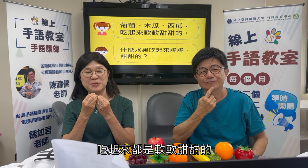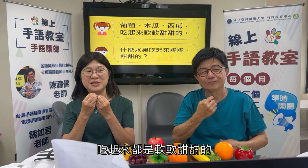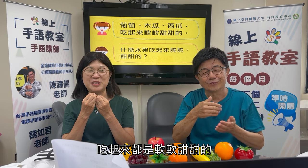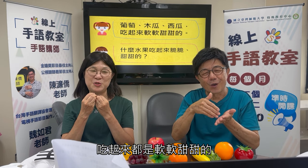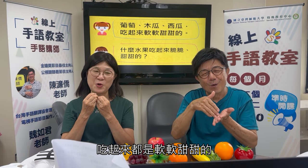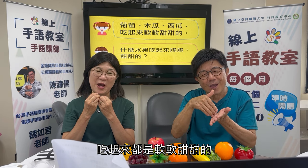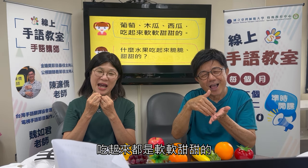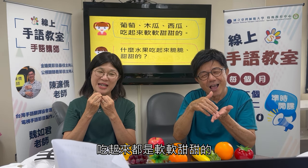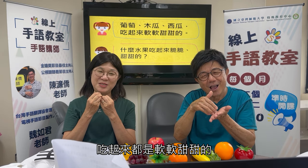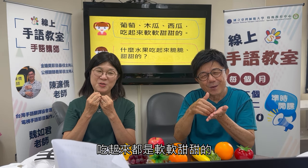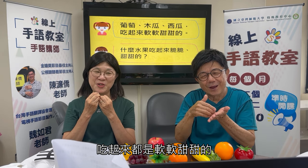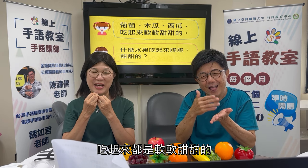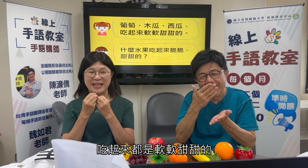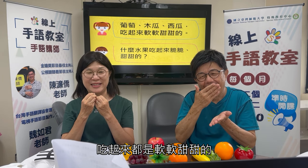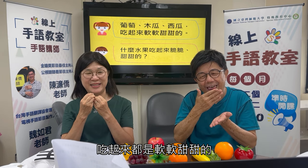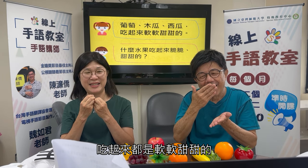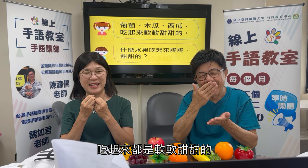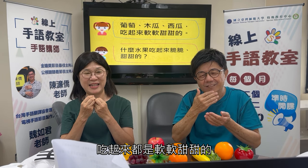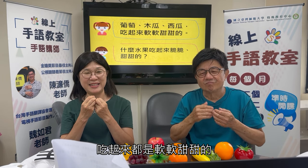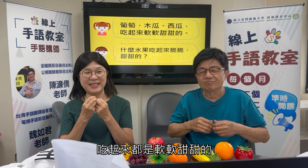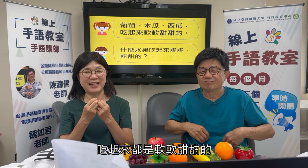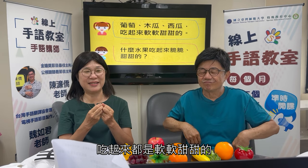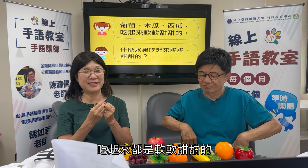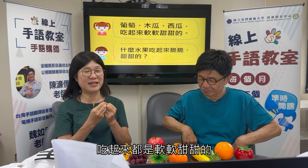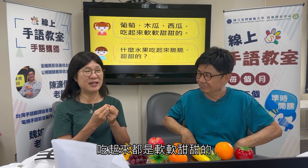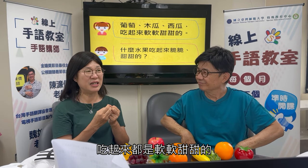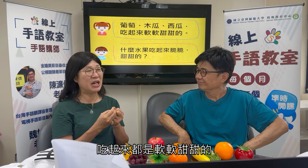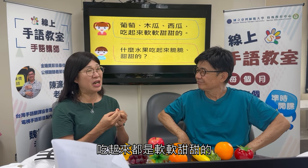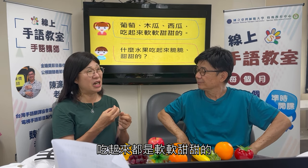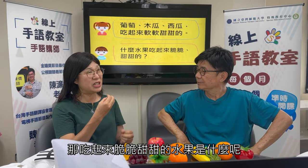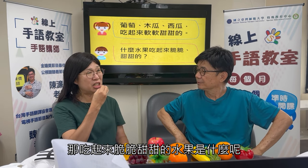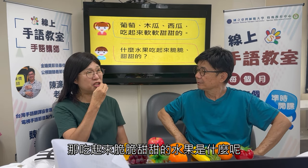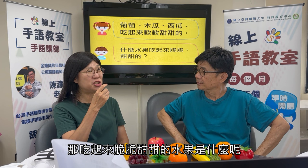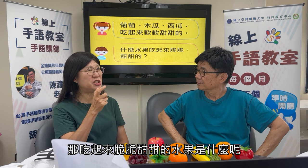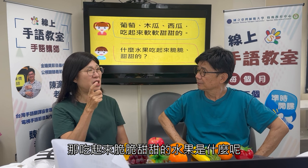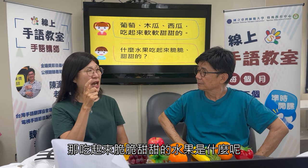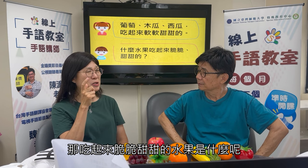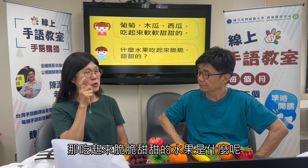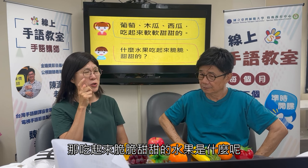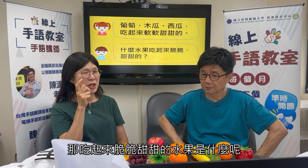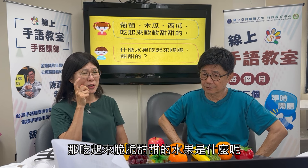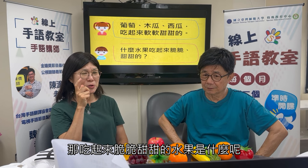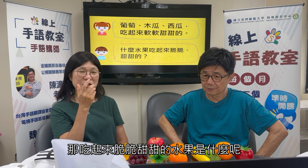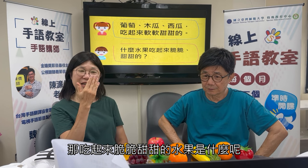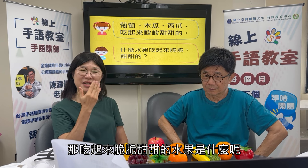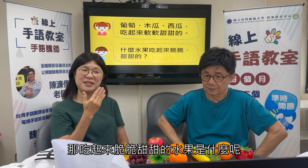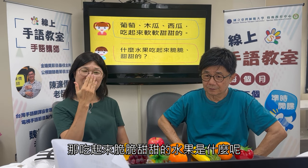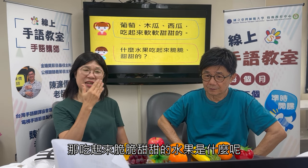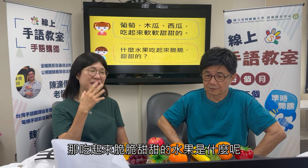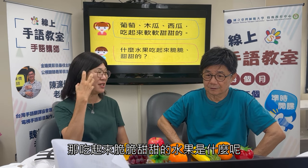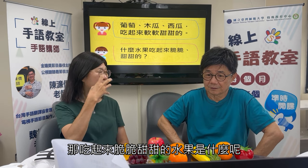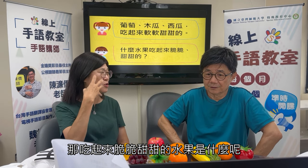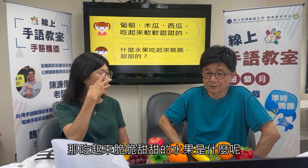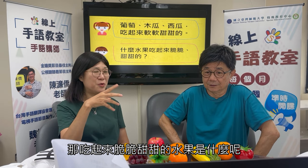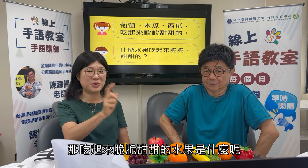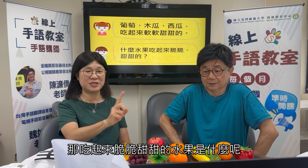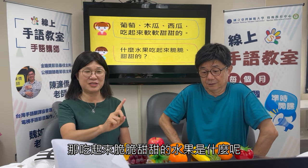是软软甜甜的。那吃起来脆脆甜甜的水果是什么